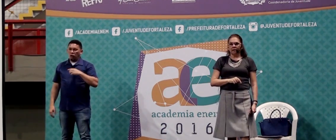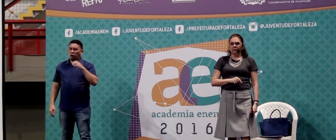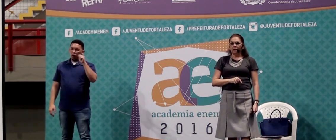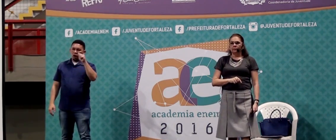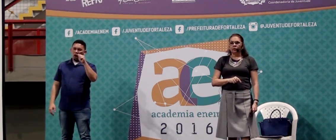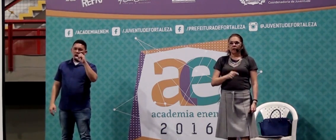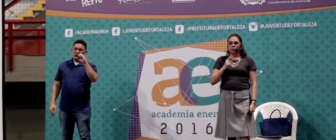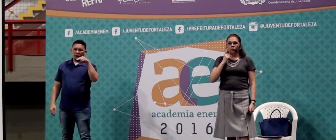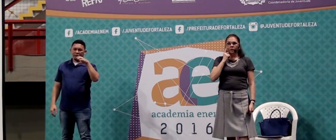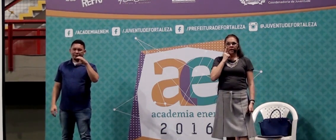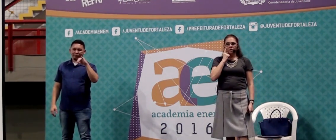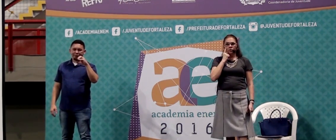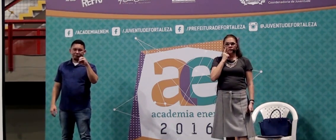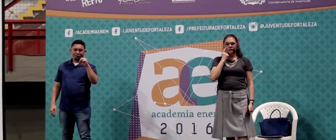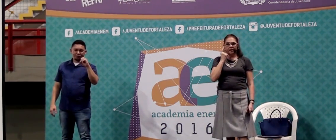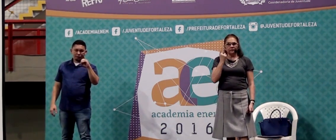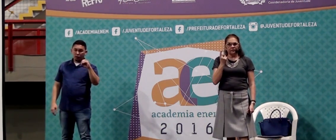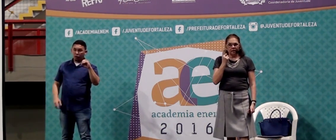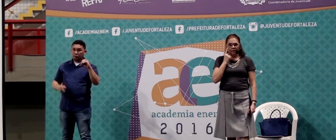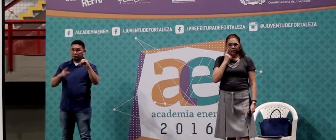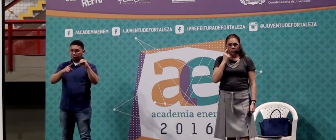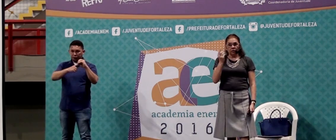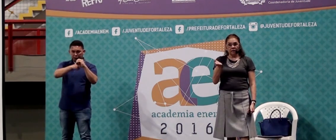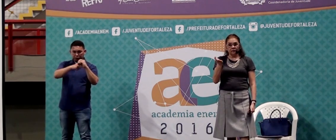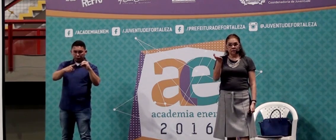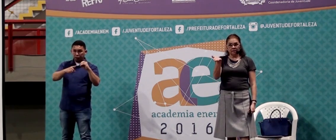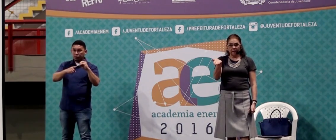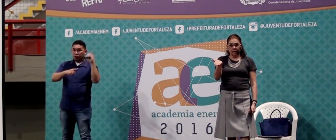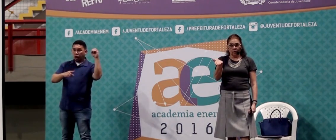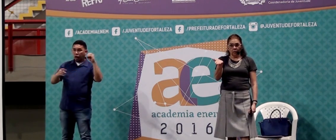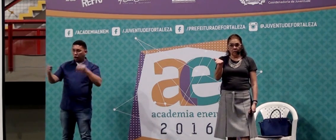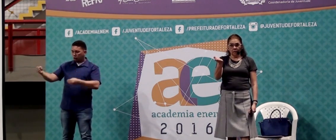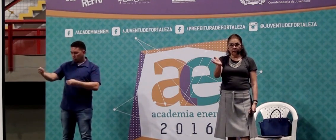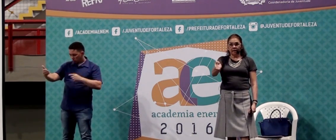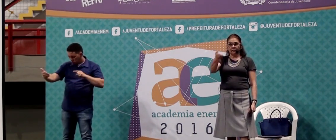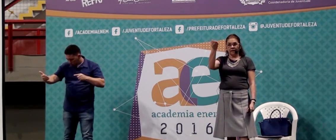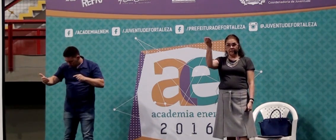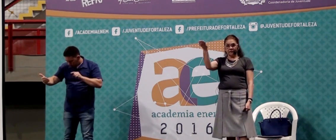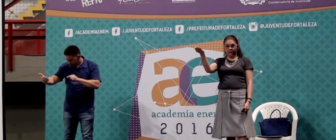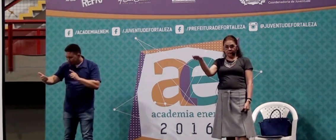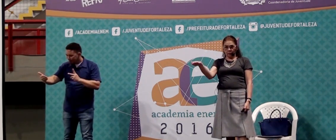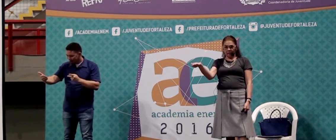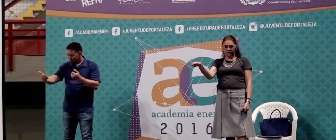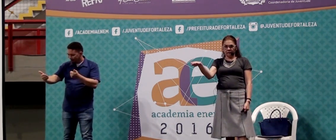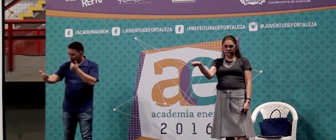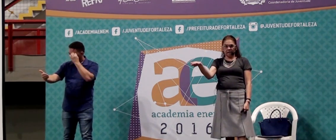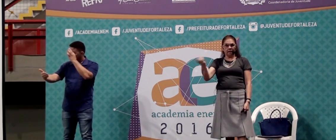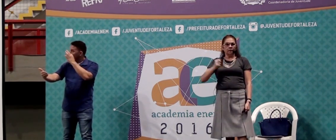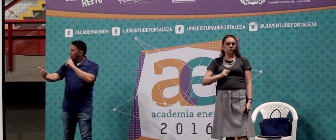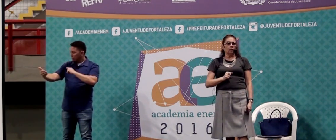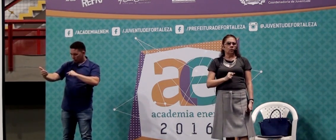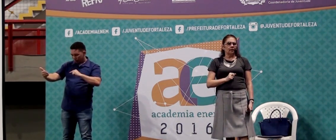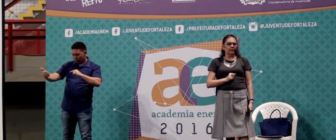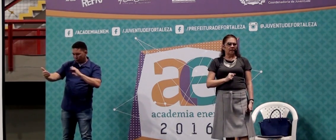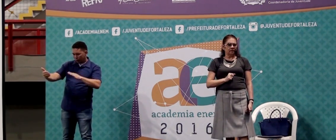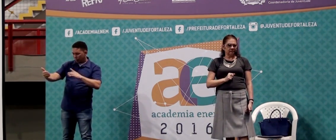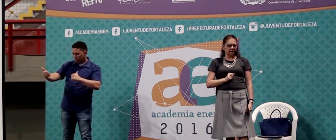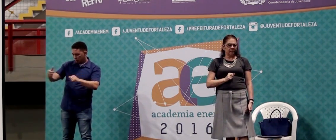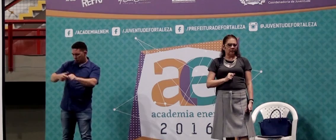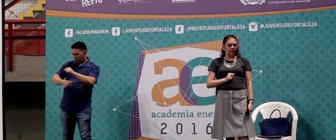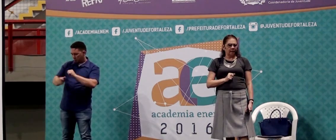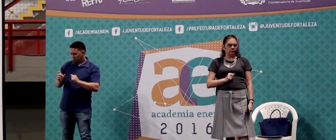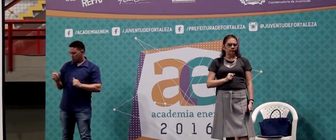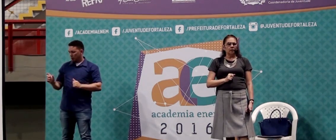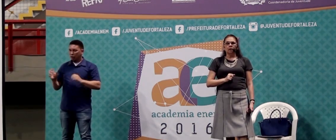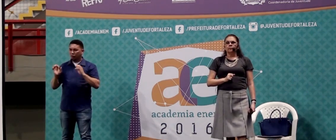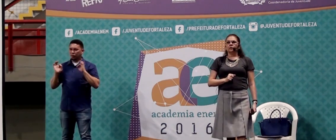Por quê? Porque o corretor vai ver o que você errou e ele vai ver por que você colocou a palavra